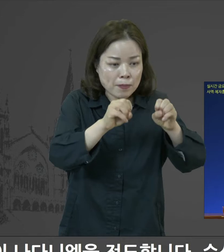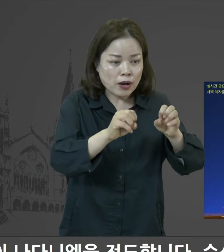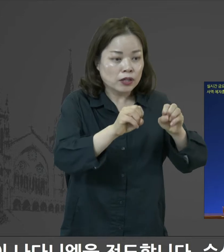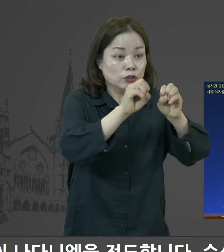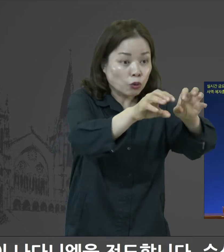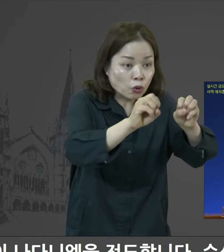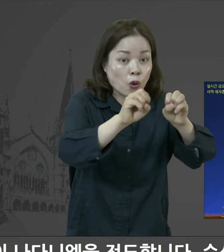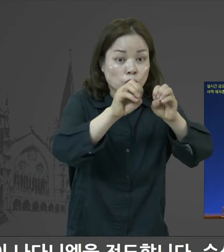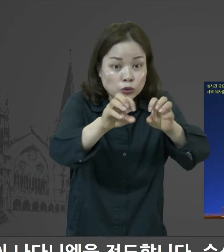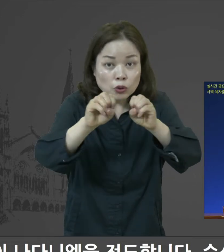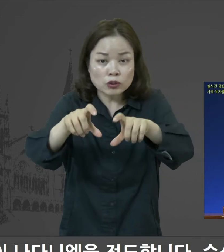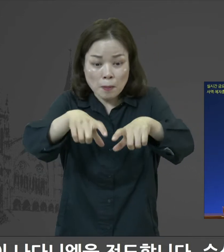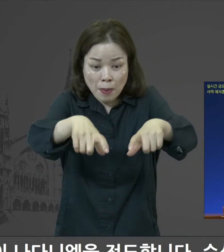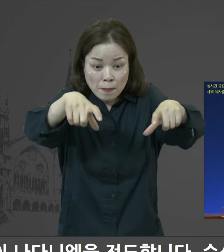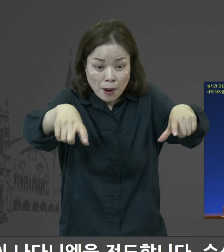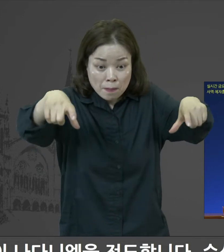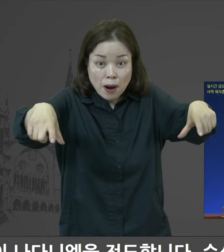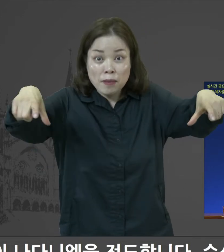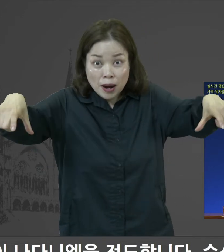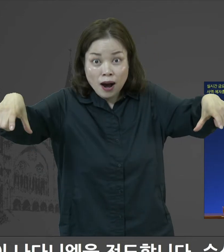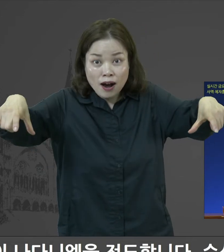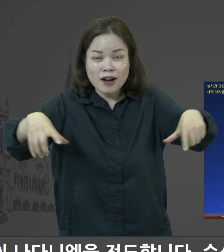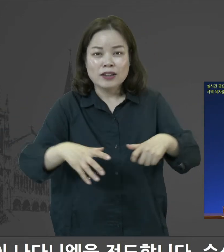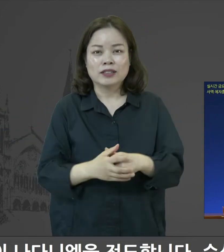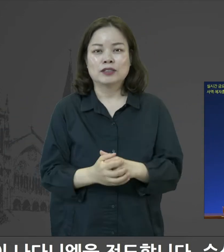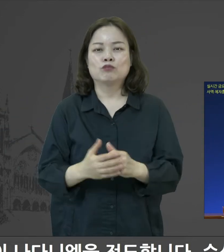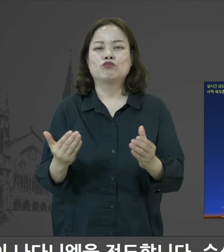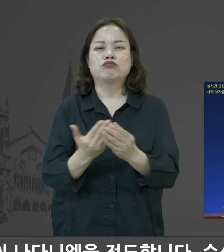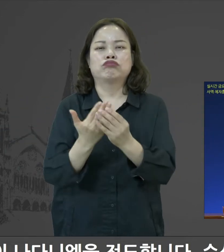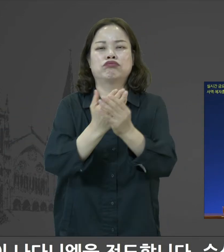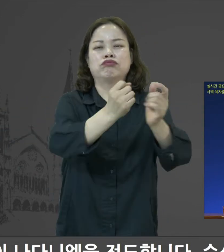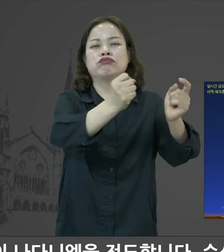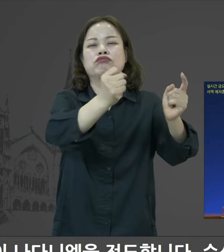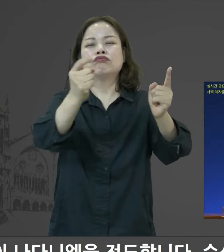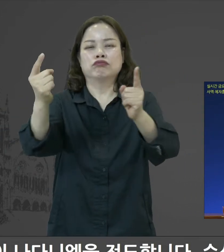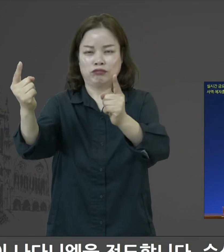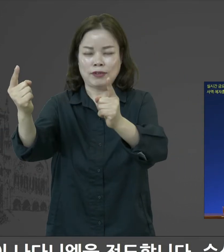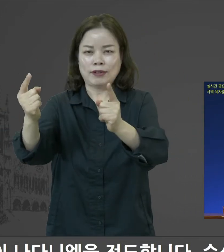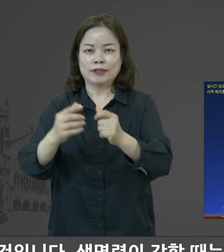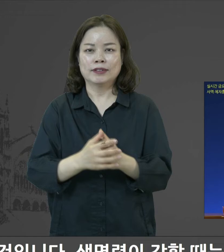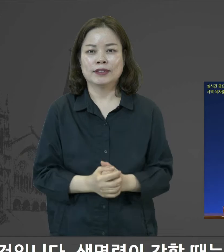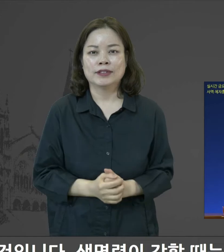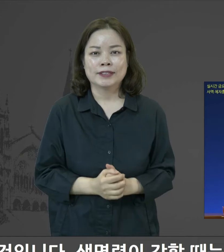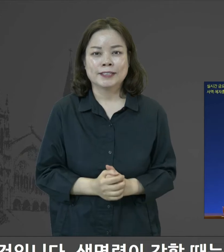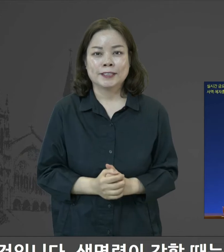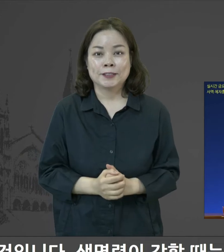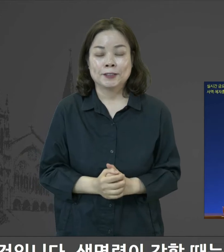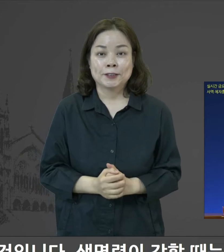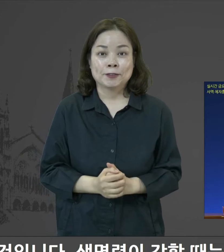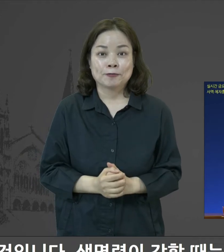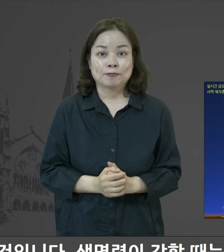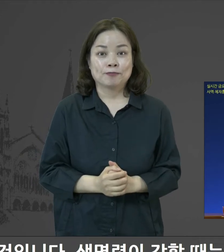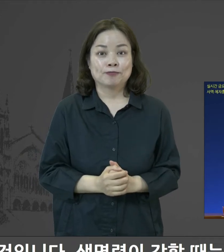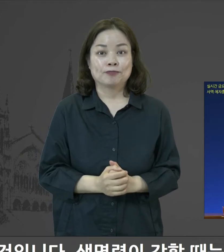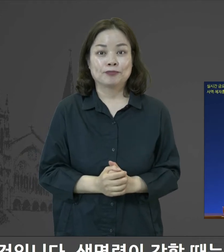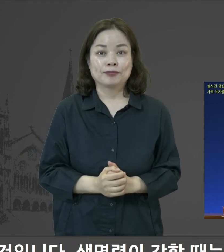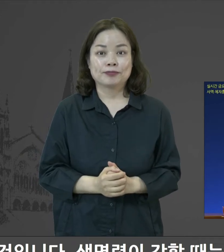전도한 사람이 또 전도하고 그러면 이제 소위 이런 이제 부흥의 역사가 일어나는 거죠. 자,